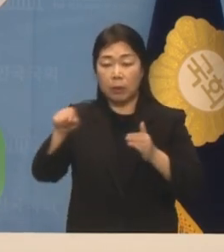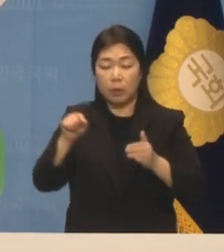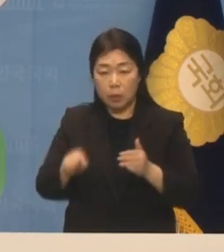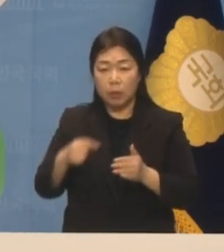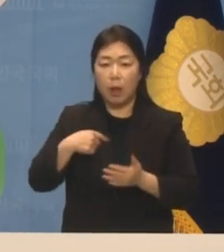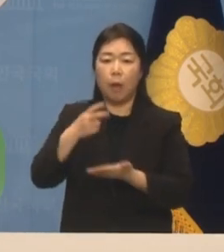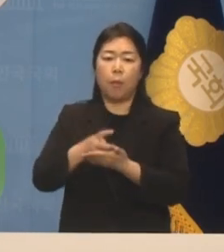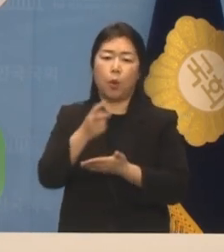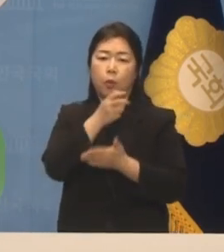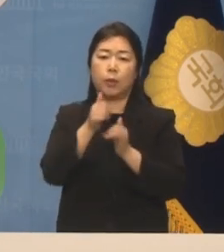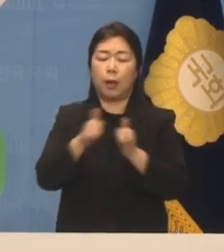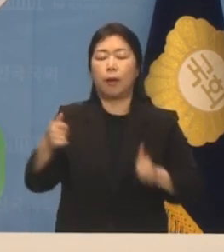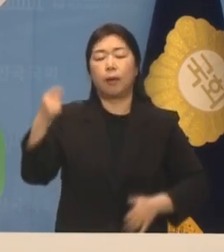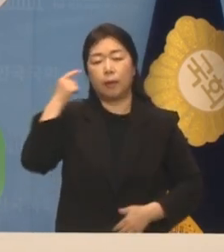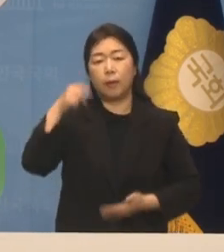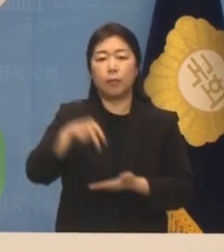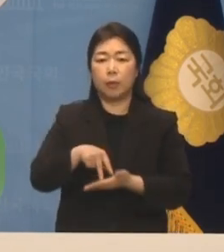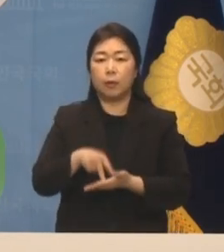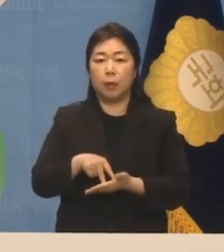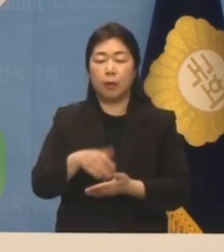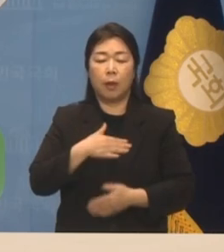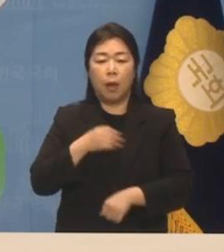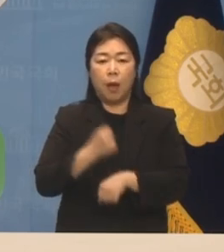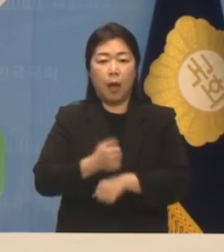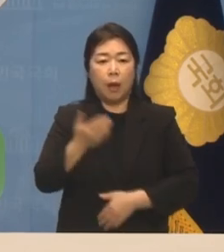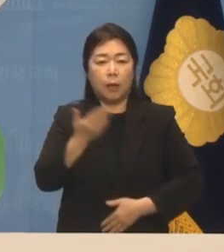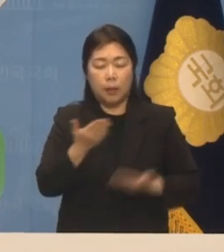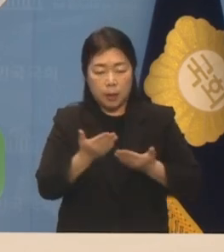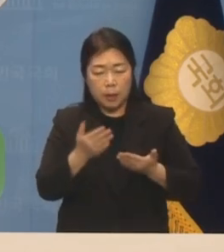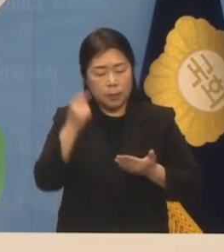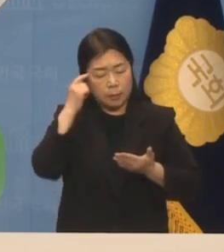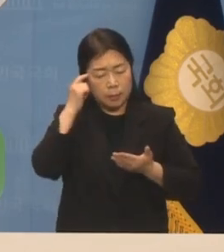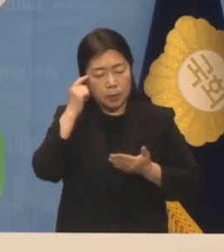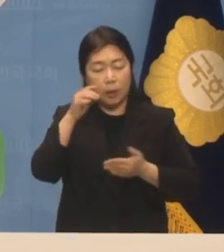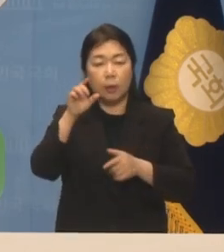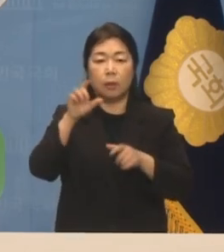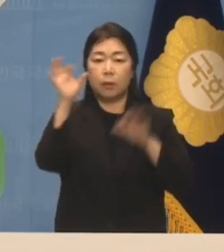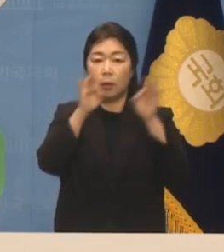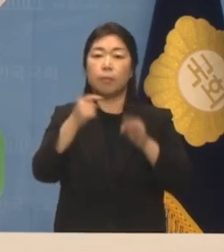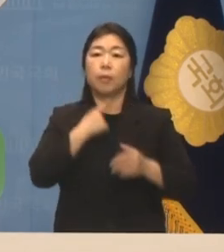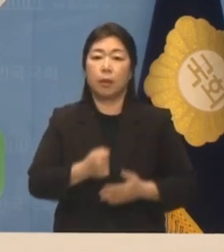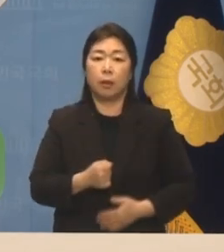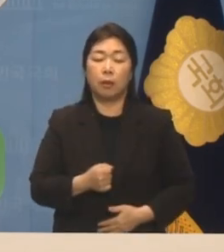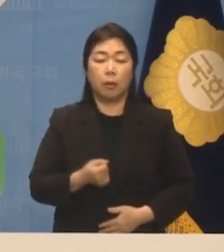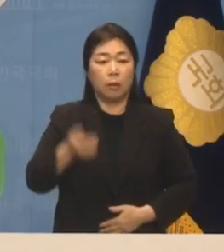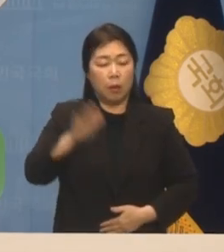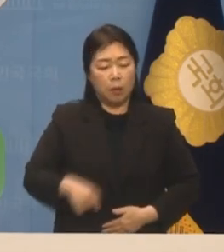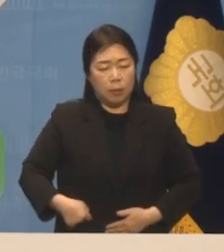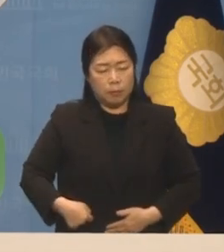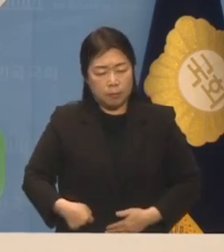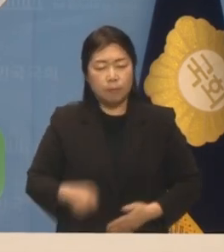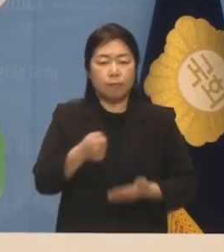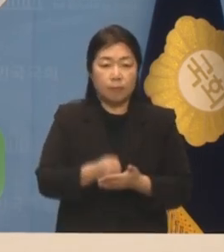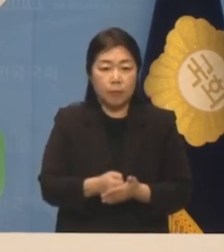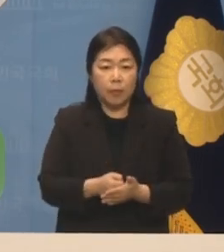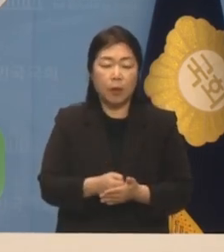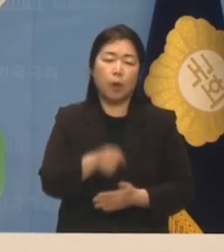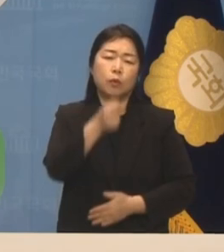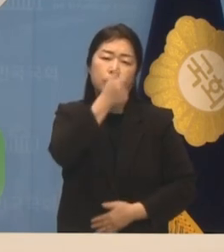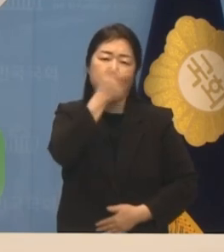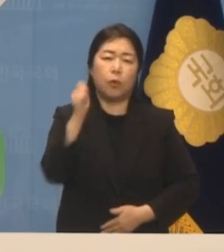몫으로 생각했습니다. 아니, 어쩌면 더 어려운 활동을 하기에 용기가 부족했던 것은 아니었나